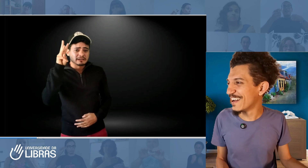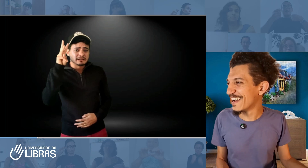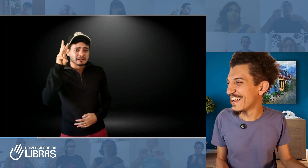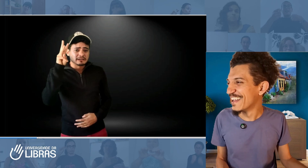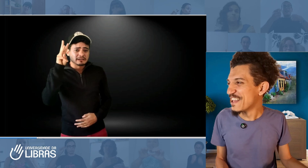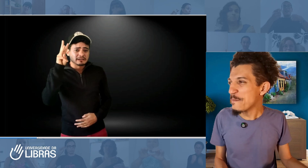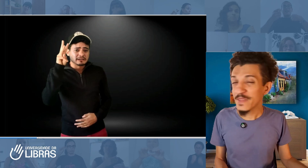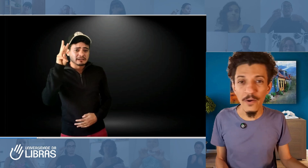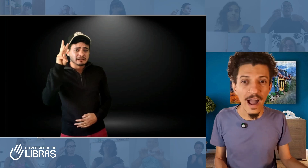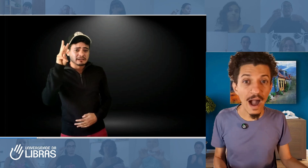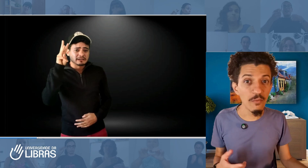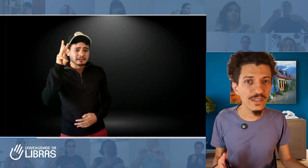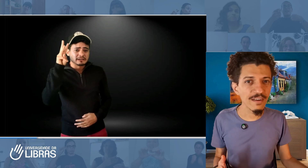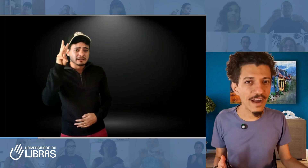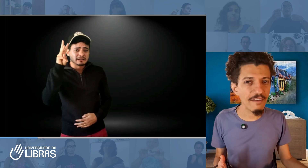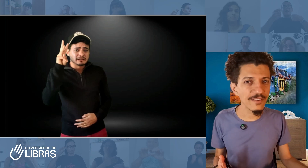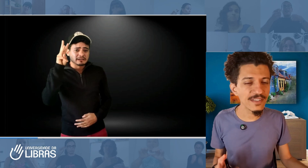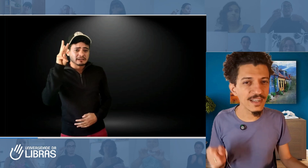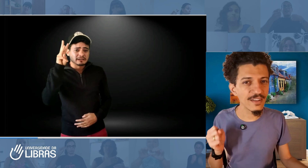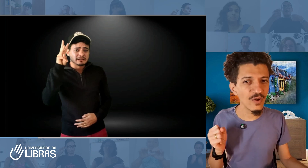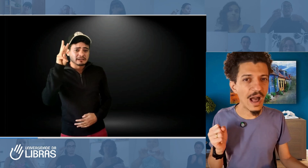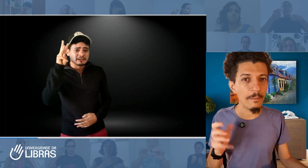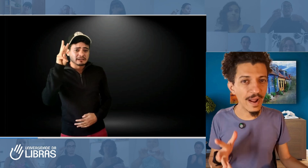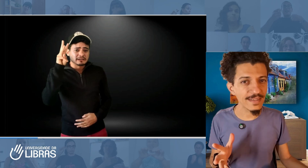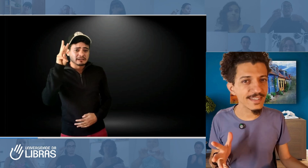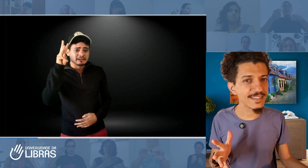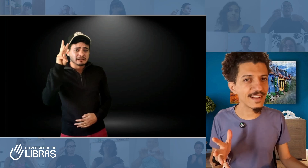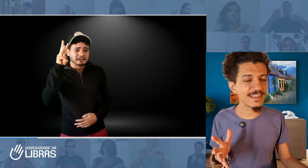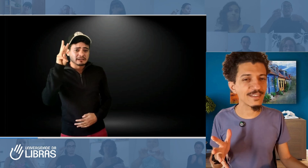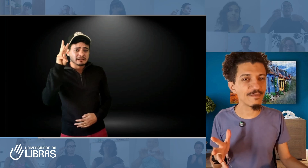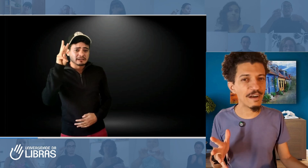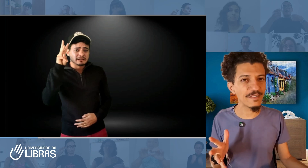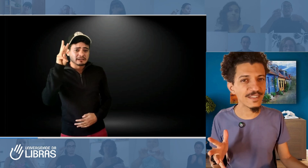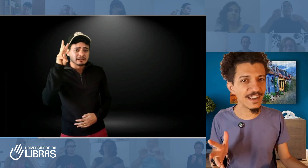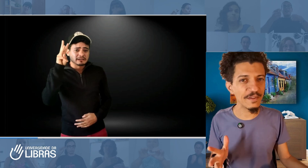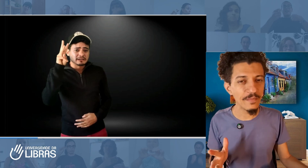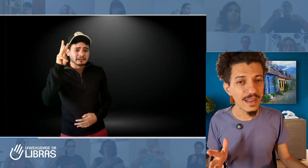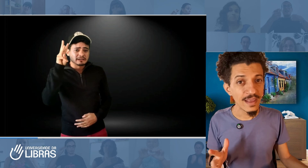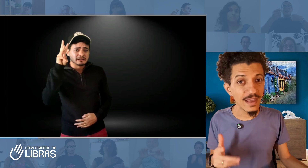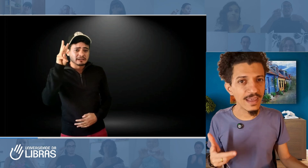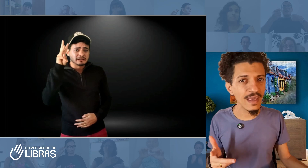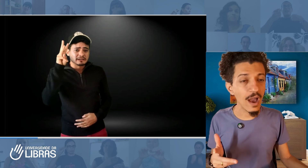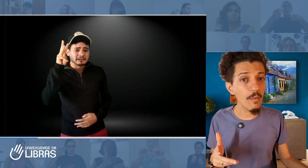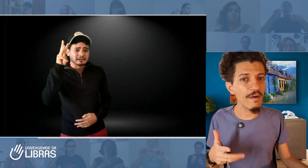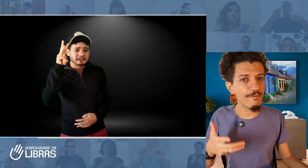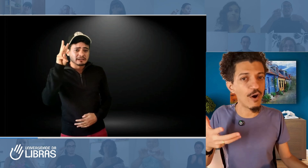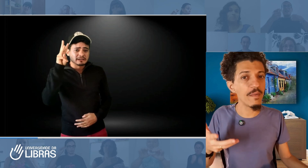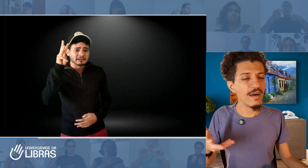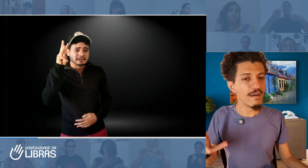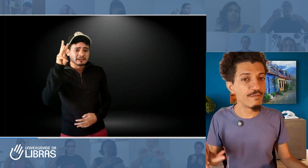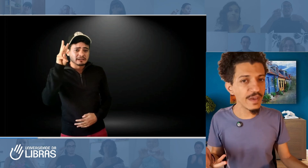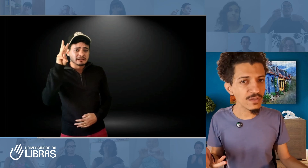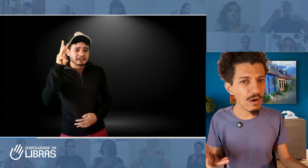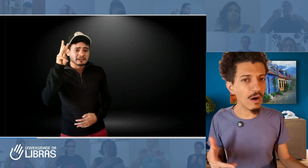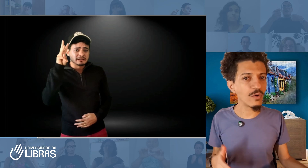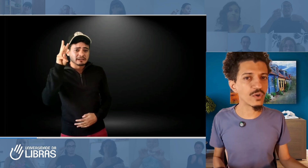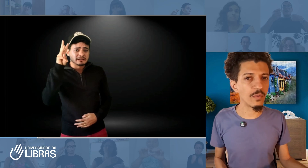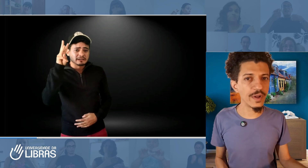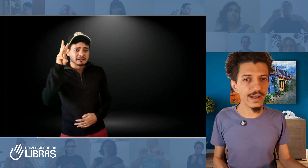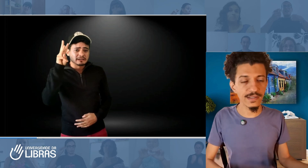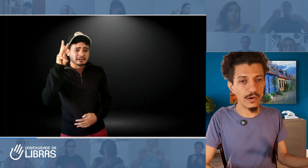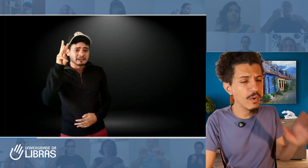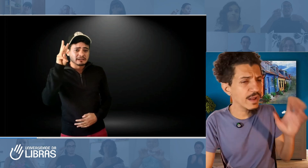Legal. Então, a música vai avançando, a prática na sinalização vai avançando. E aqui é uma forma visual